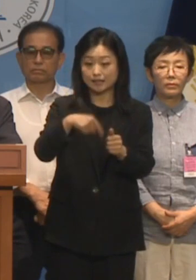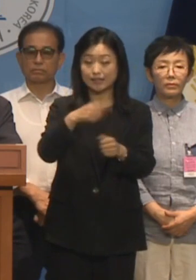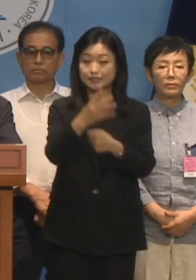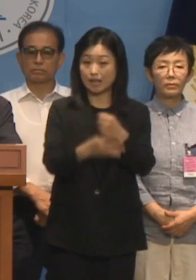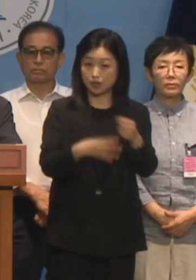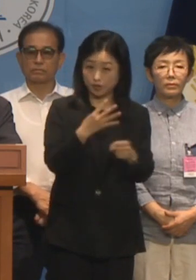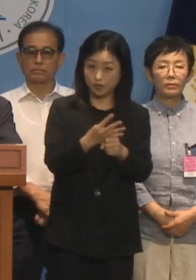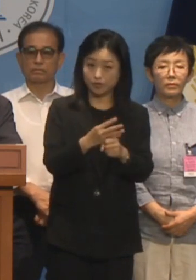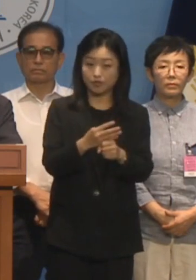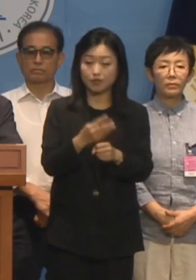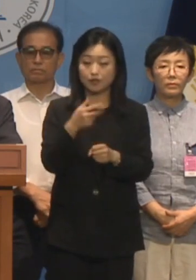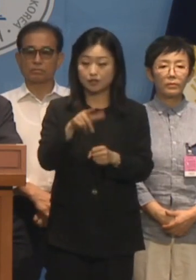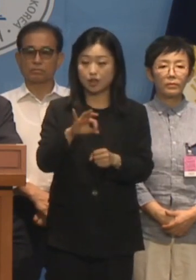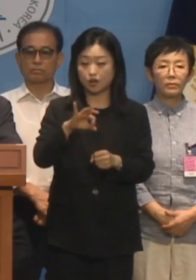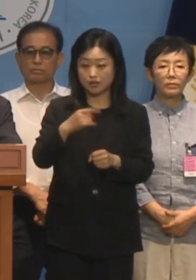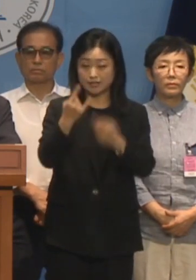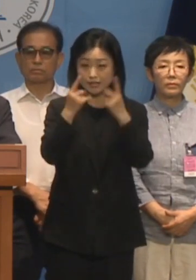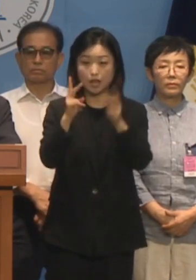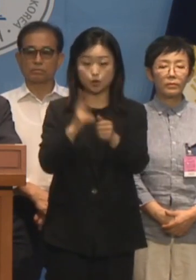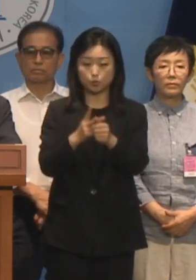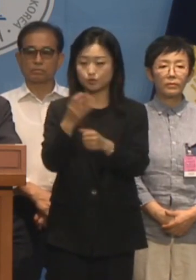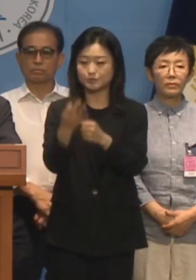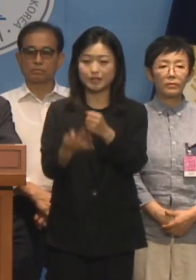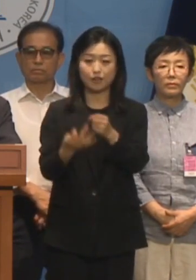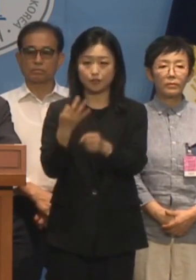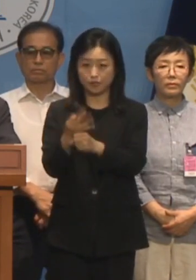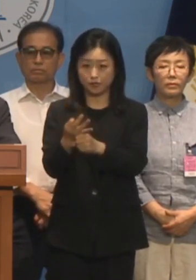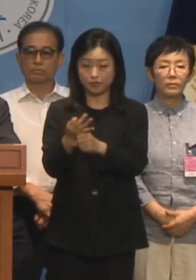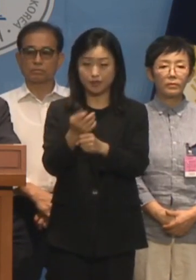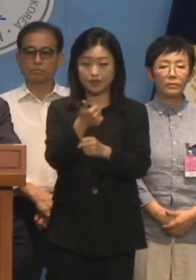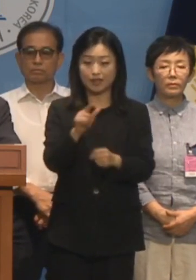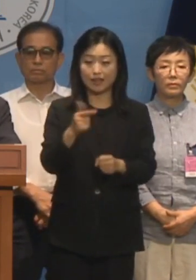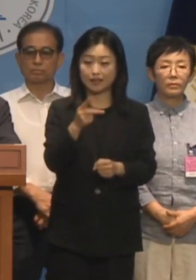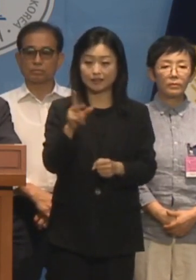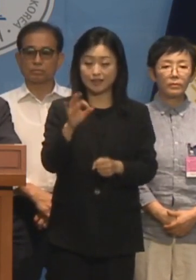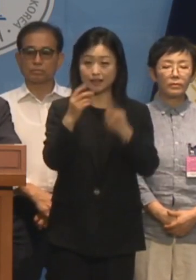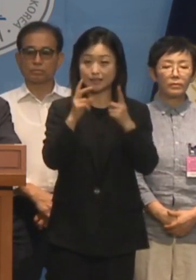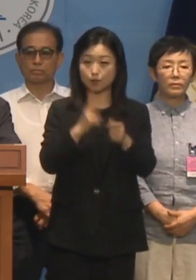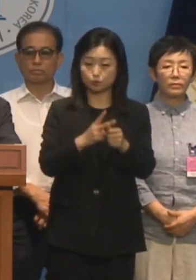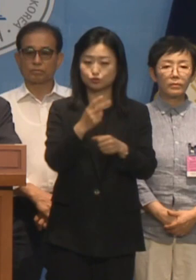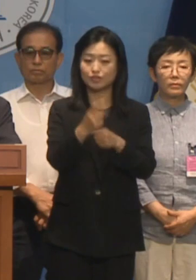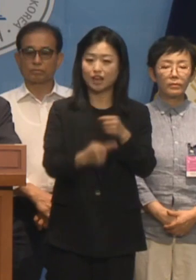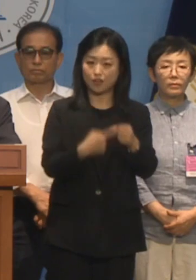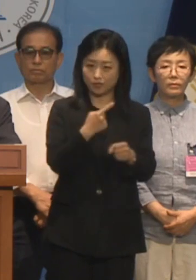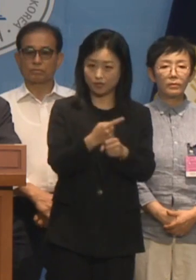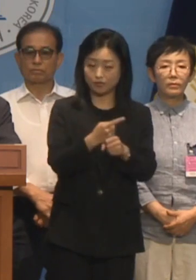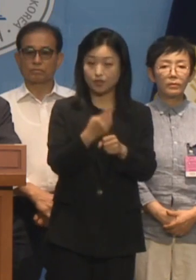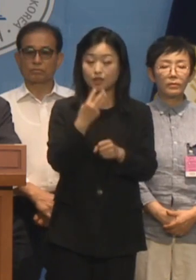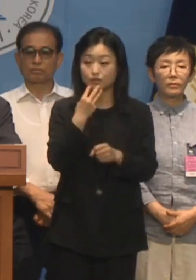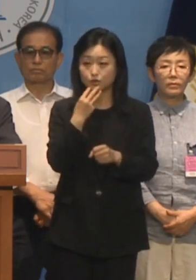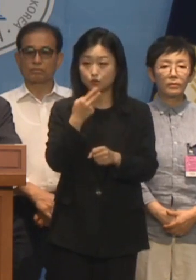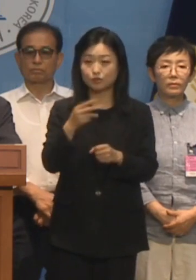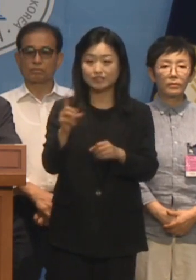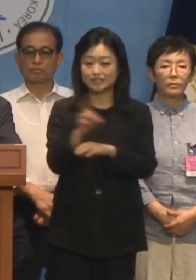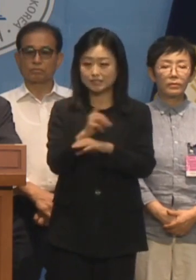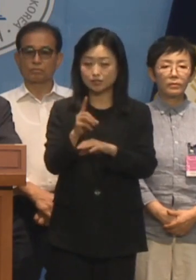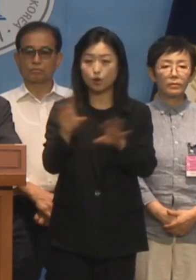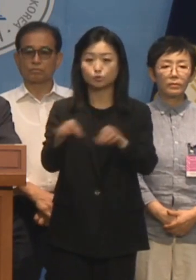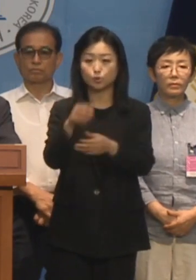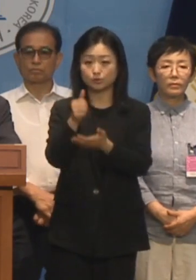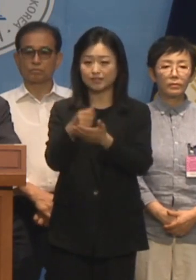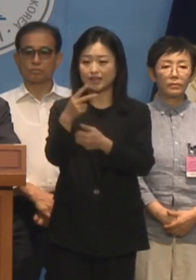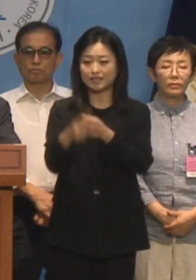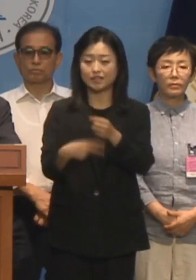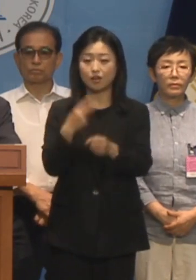4년, 경희대 서울캠퍼스 교수 14년, 한양대 특훈교수 1년, 서울디지털대학교 총장 2년을